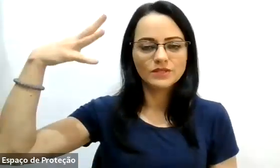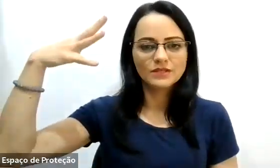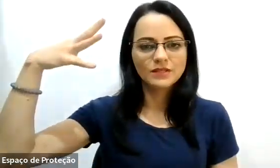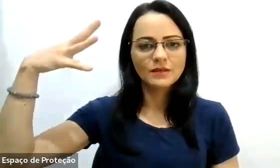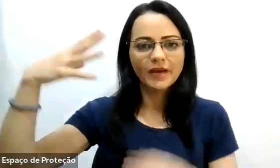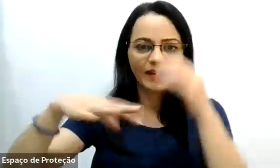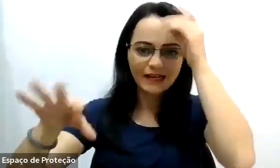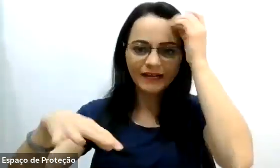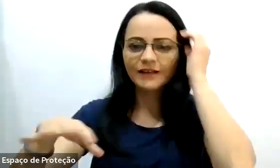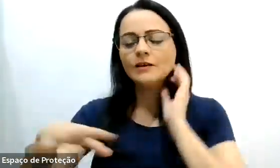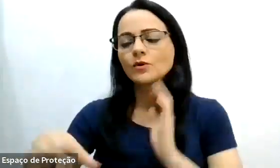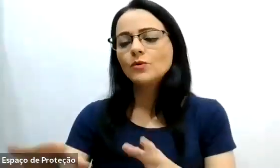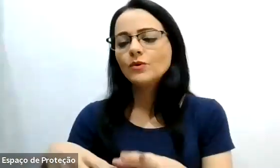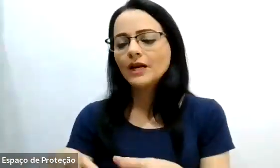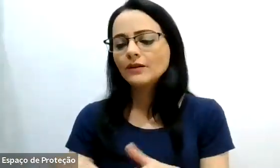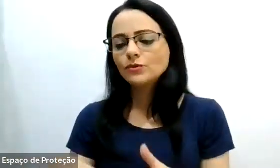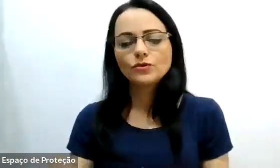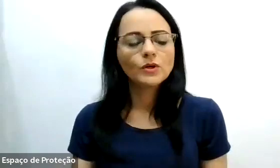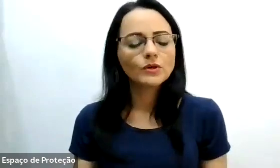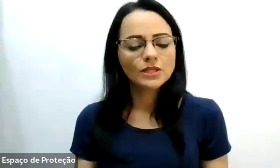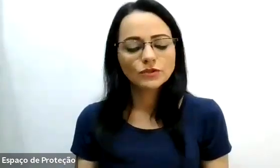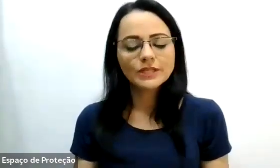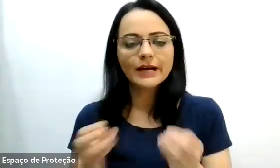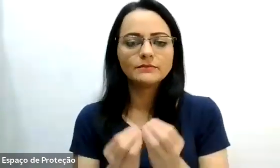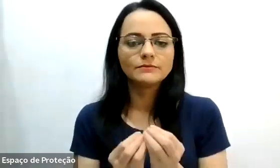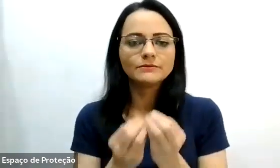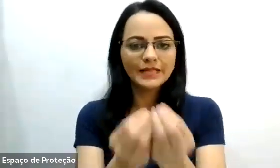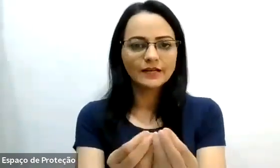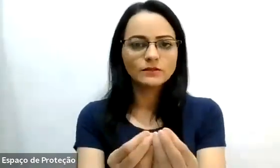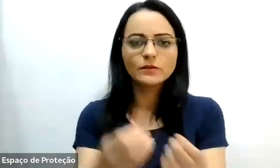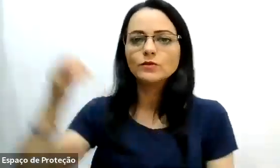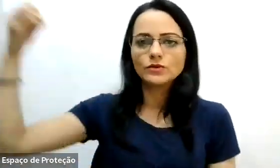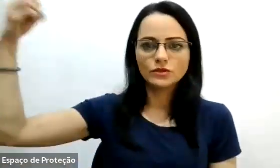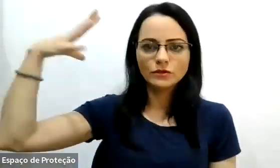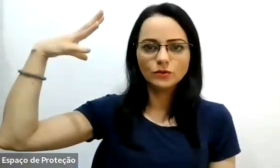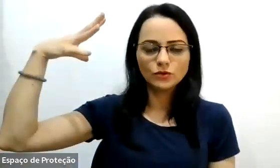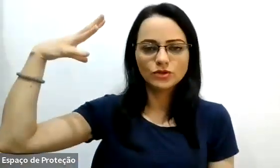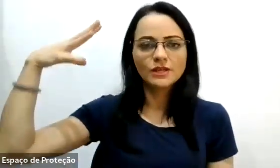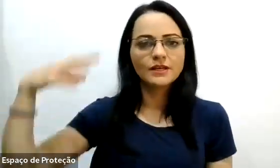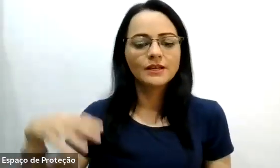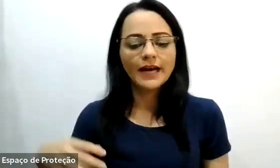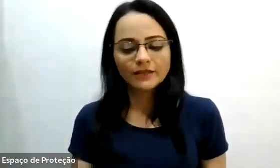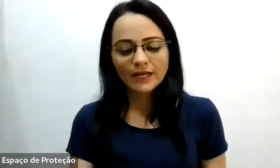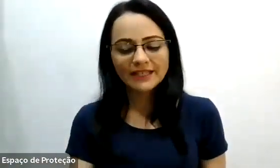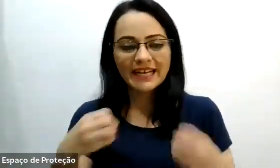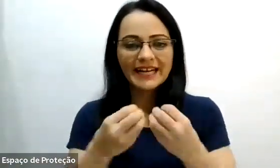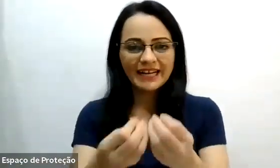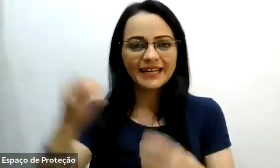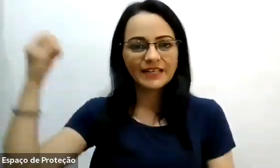luz, pega lá, procura lá no YouTube, qual o sinal de dar? Dar. Luz, luz. Ah, então ela dará a